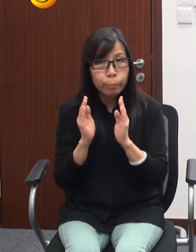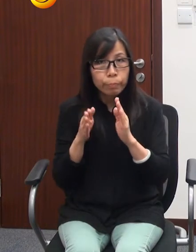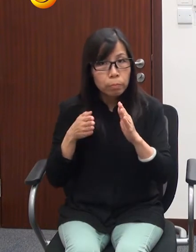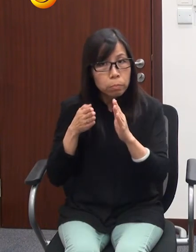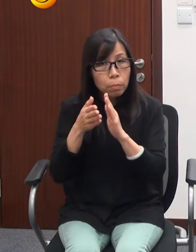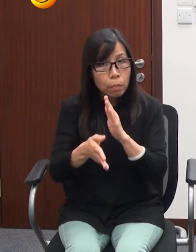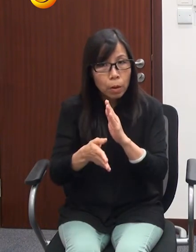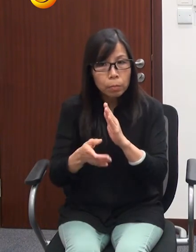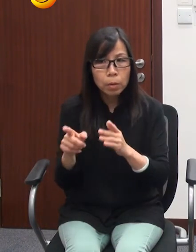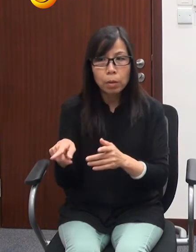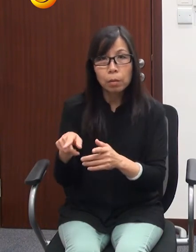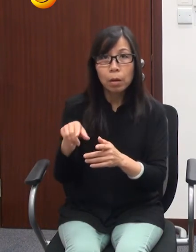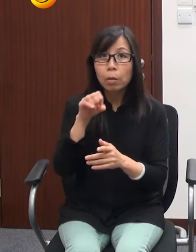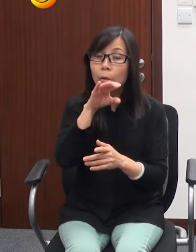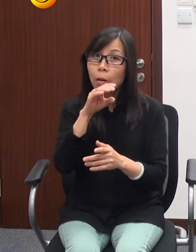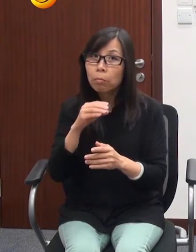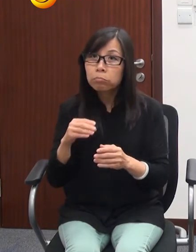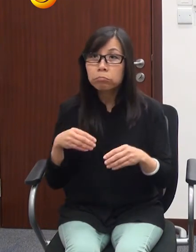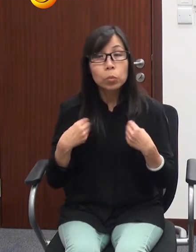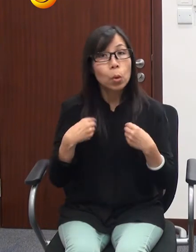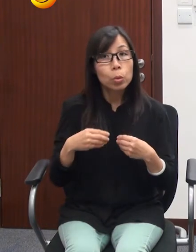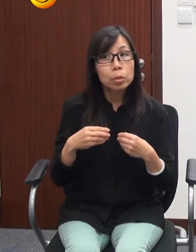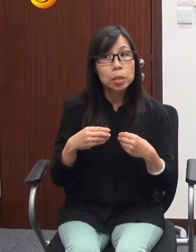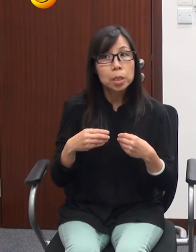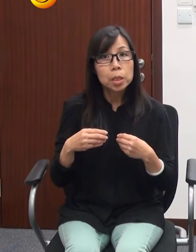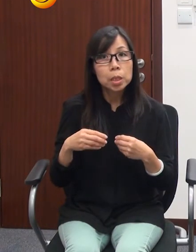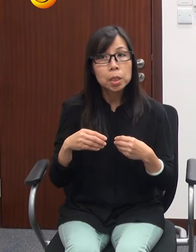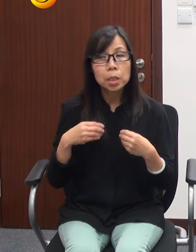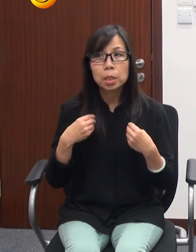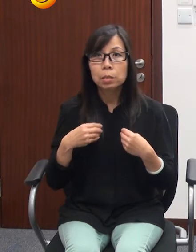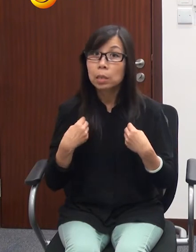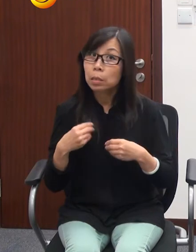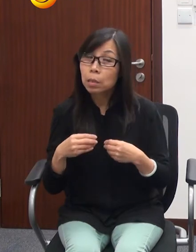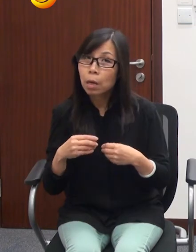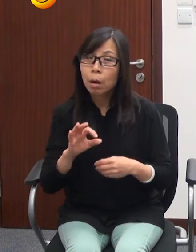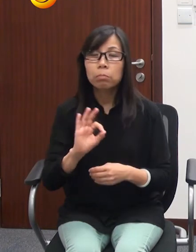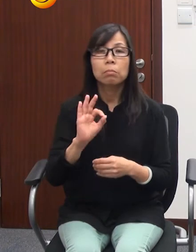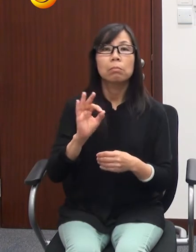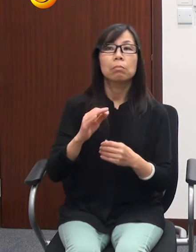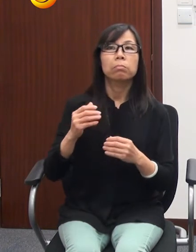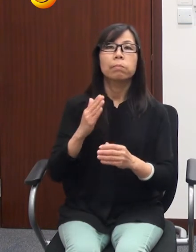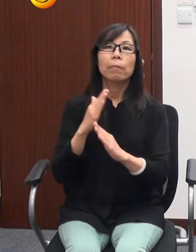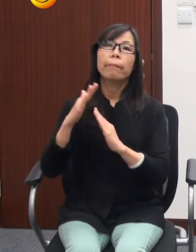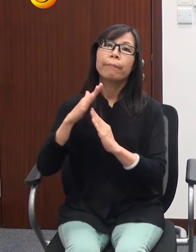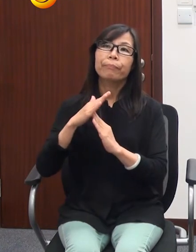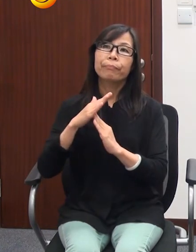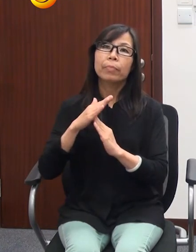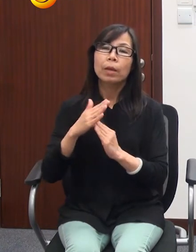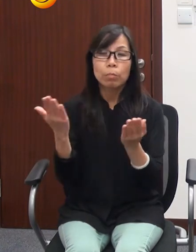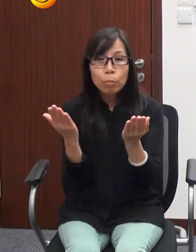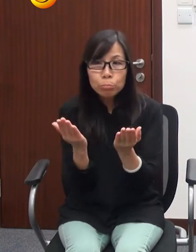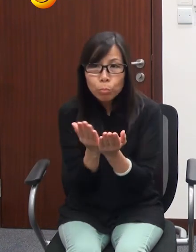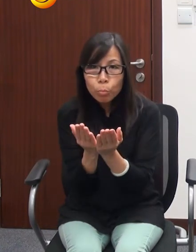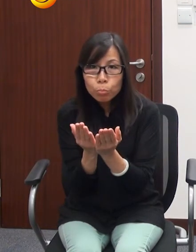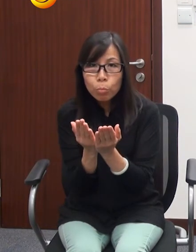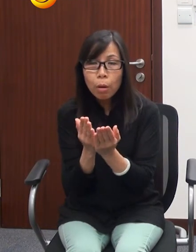課，其實某程度上你都係講緊老師會唔會罷教啦。咁喺個過程裏邊，你唔係淨係唔上堂啊嘛。咁個過程